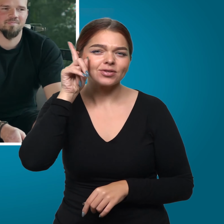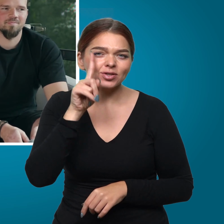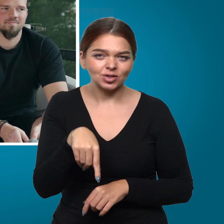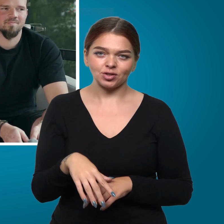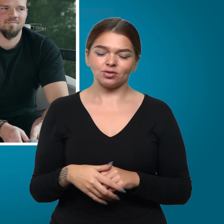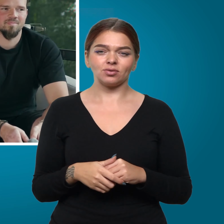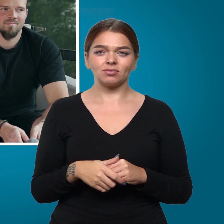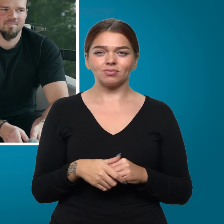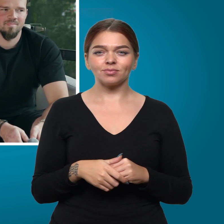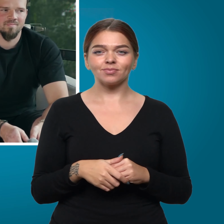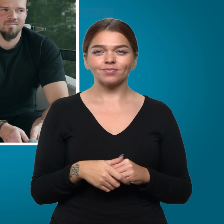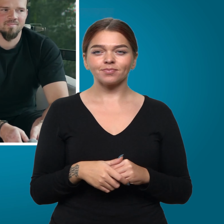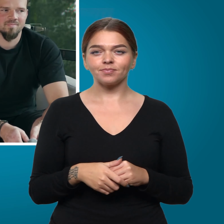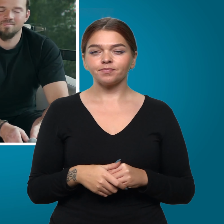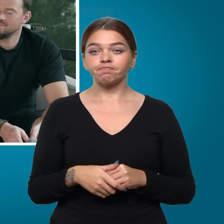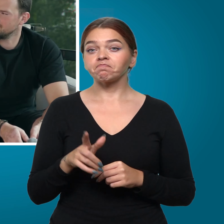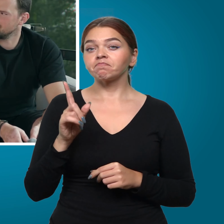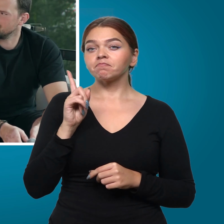Bet man labai norėtųsi,